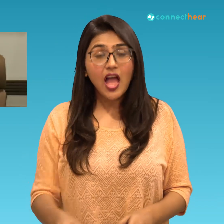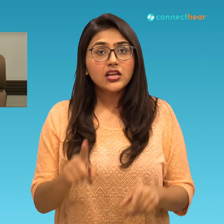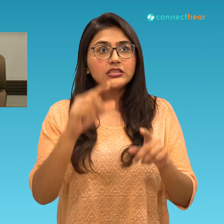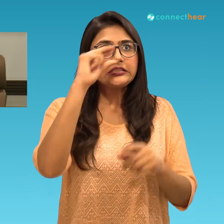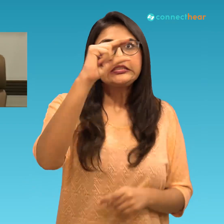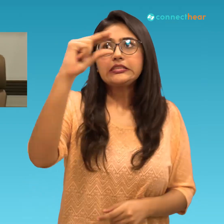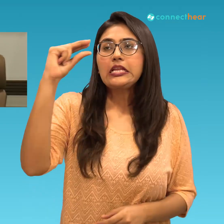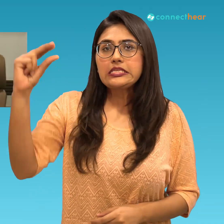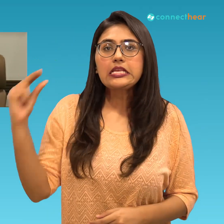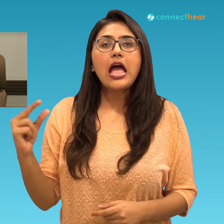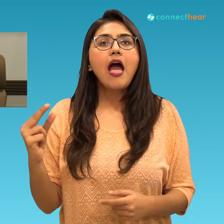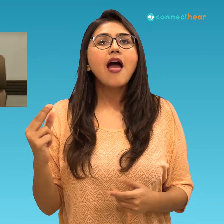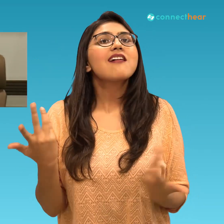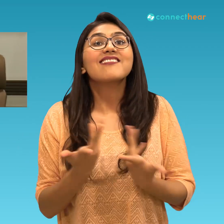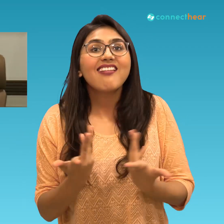ٹیسٹ ہوئے ہیں وہ